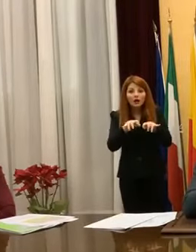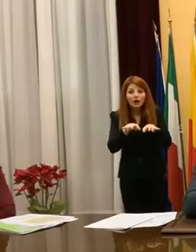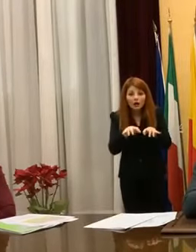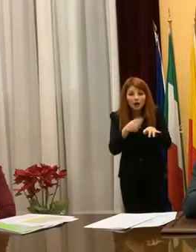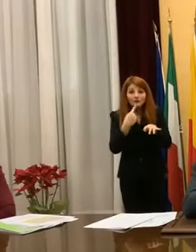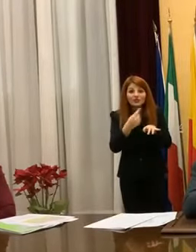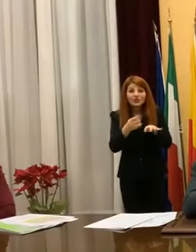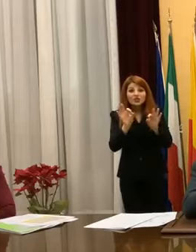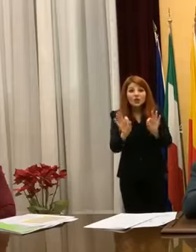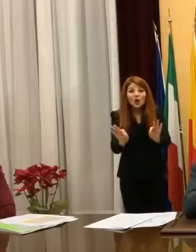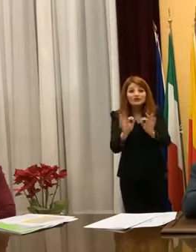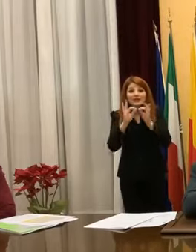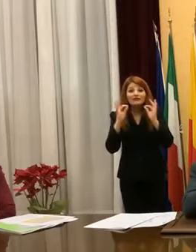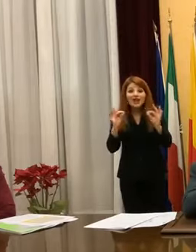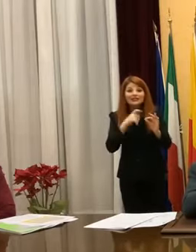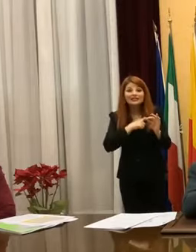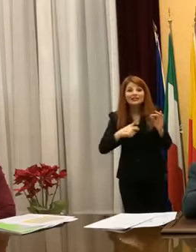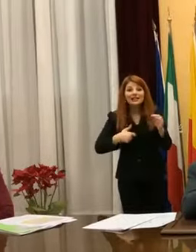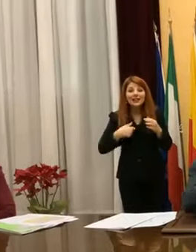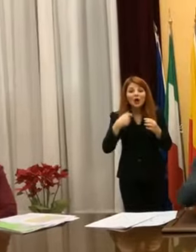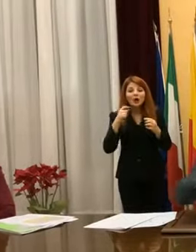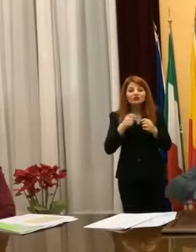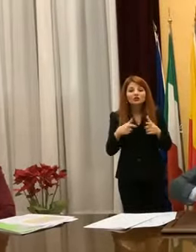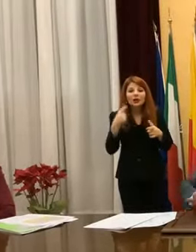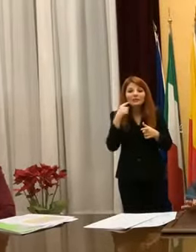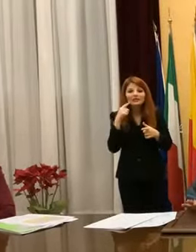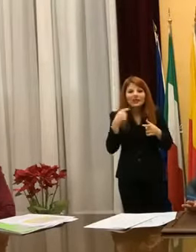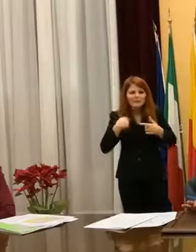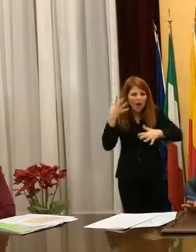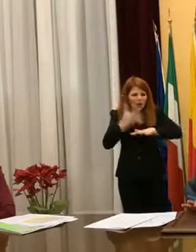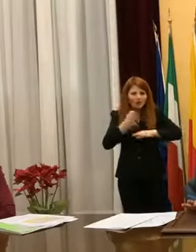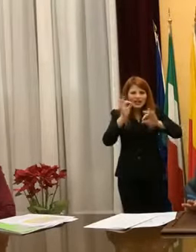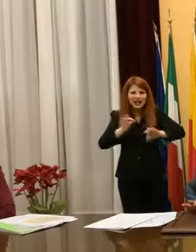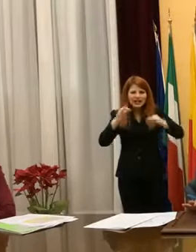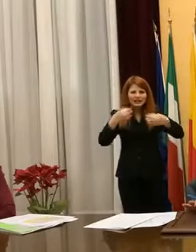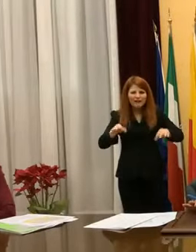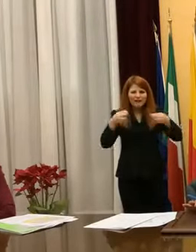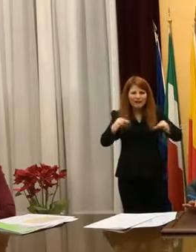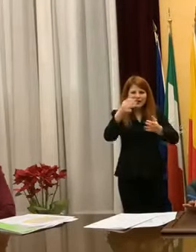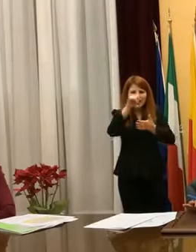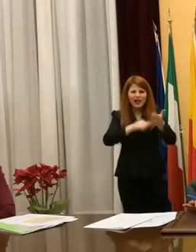considerazione del sindaco di Messina senza che io c'entrassi nulla in questa storia.